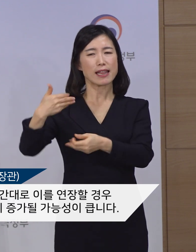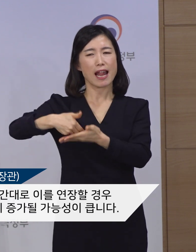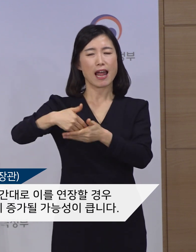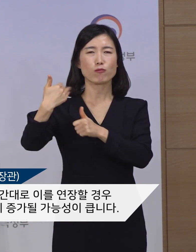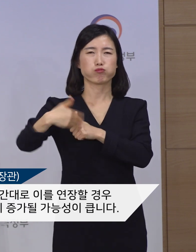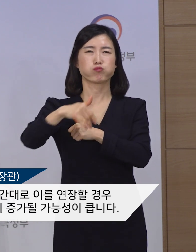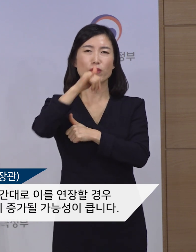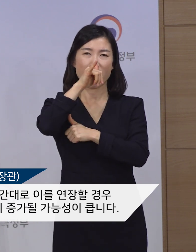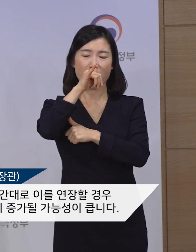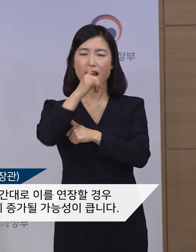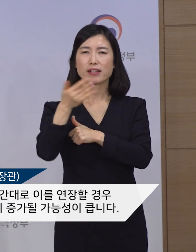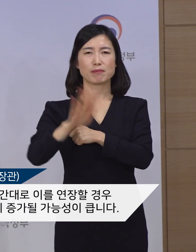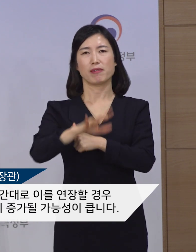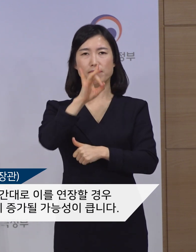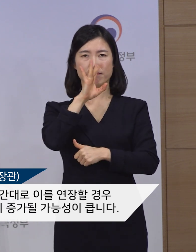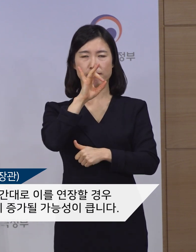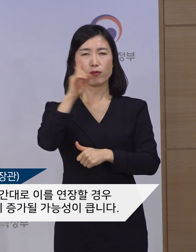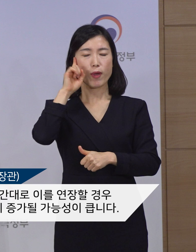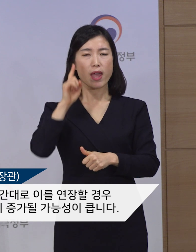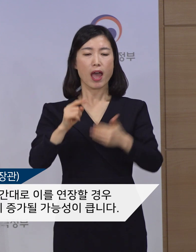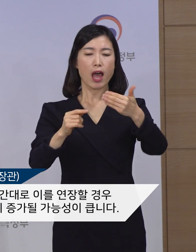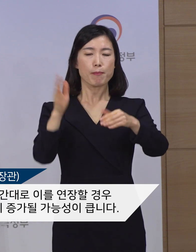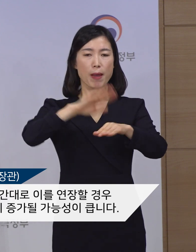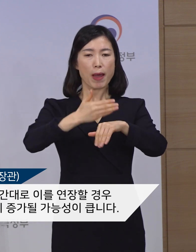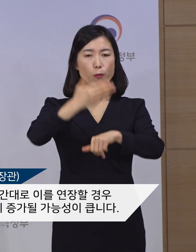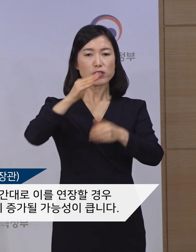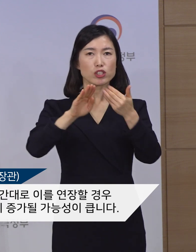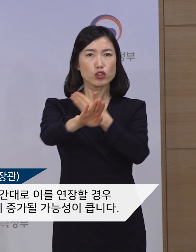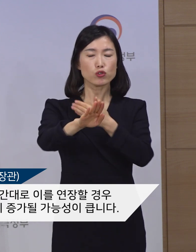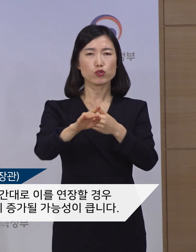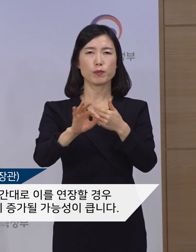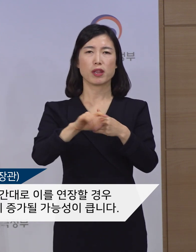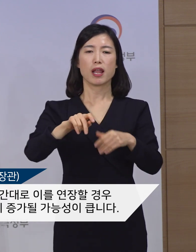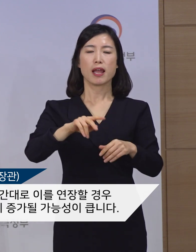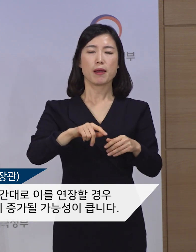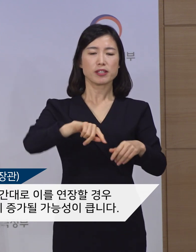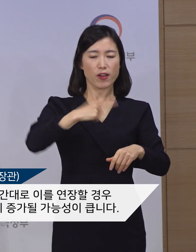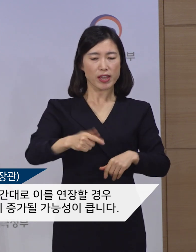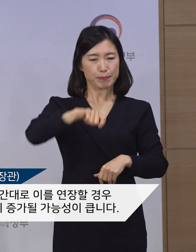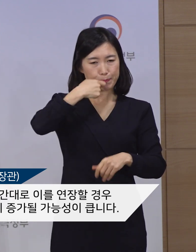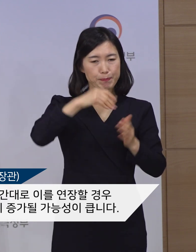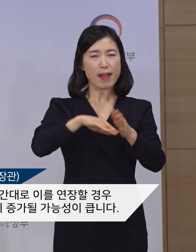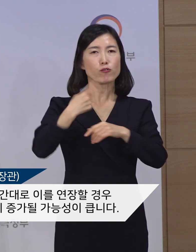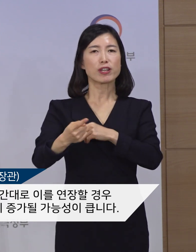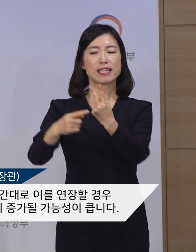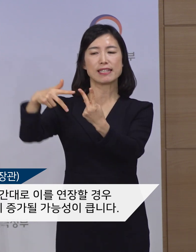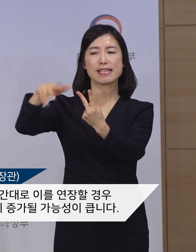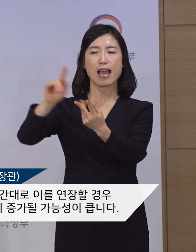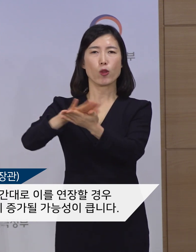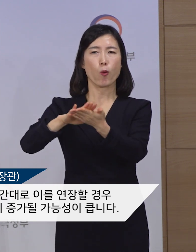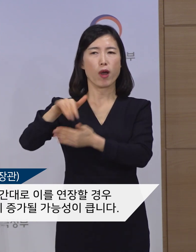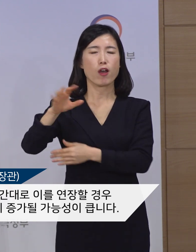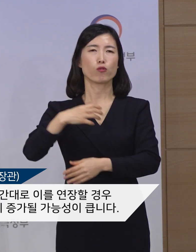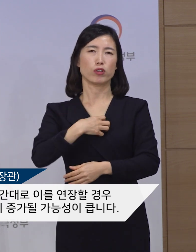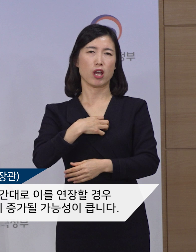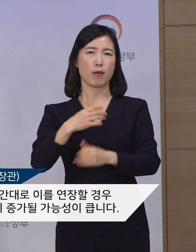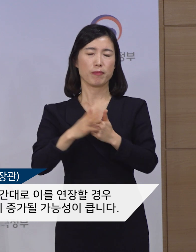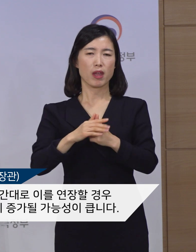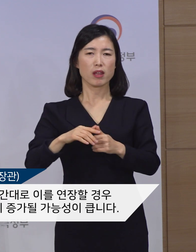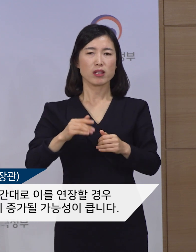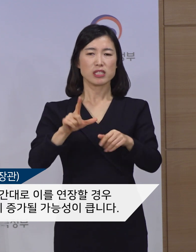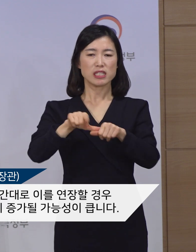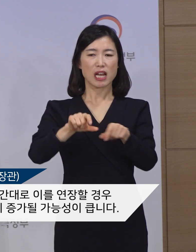식사 후 2차적인 활동이 커지는 시간대로 이를 연장할 경우 사회적인 위험 인식이 약화되고